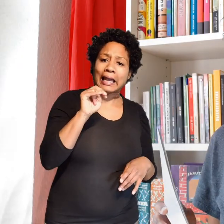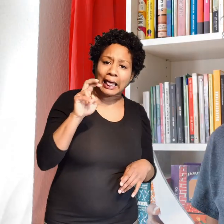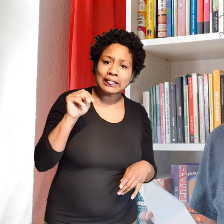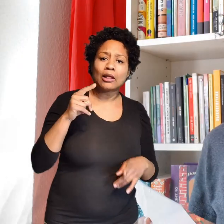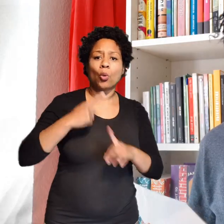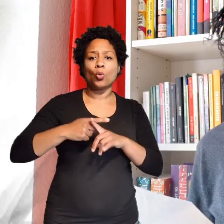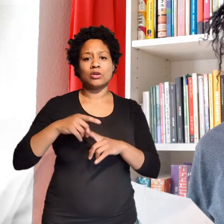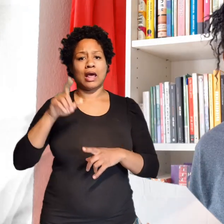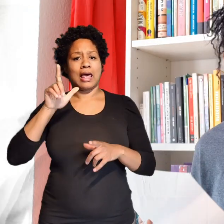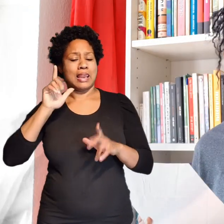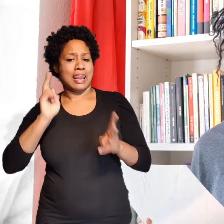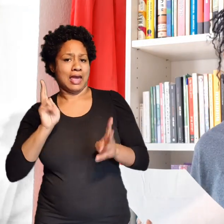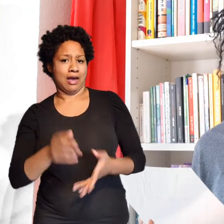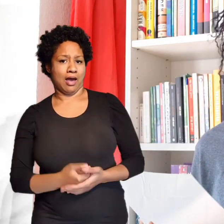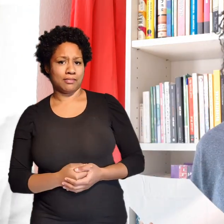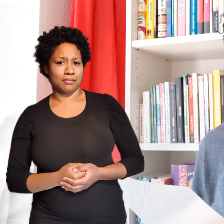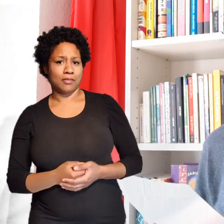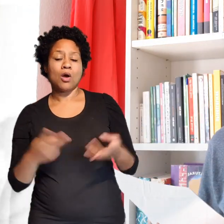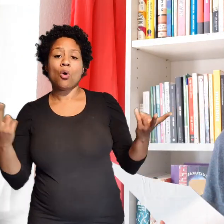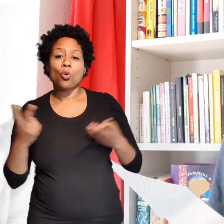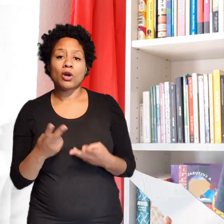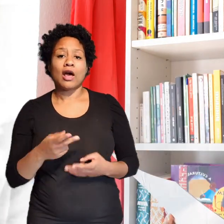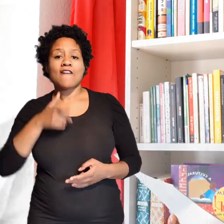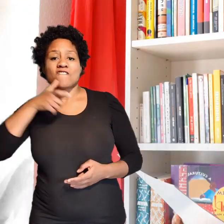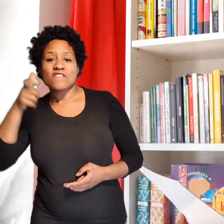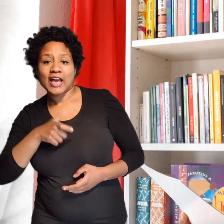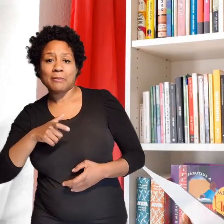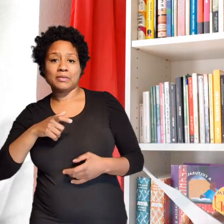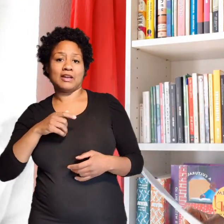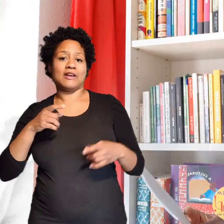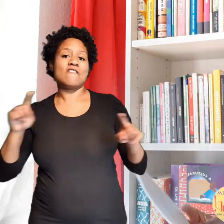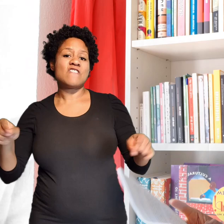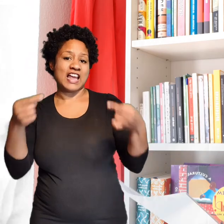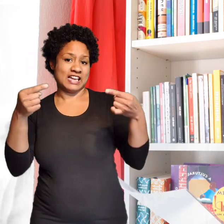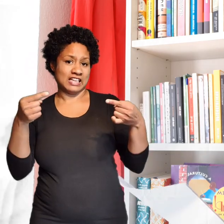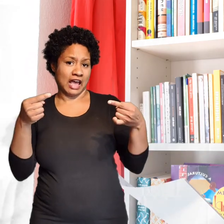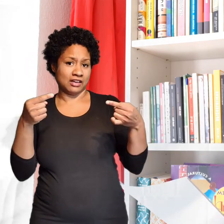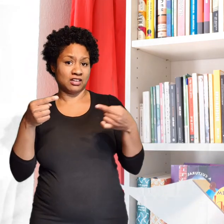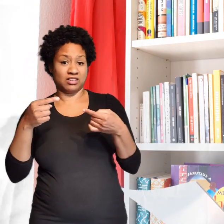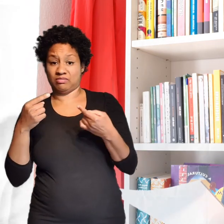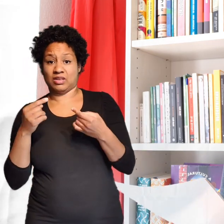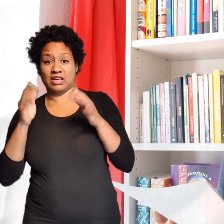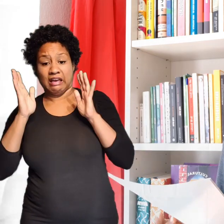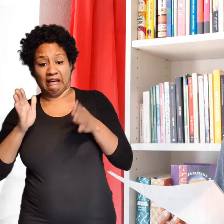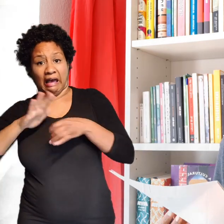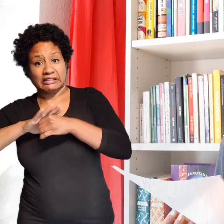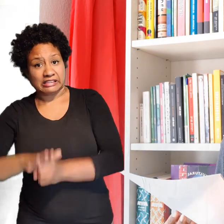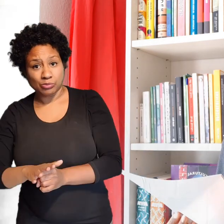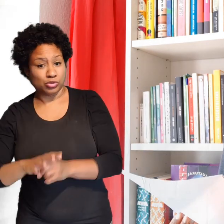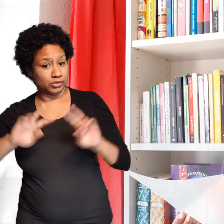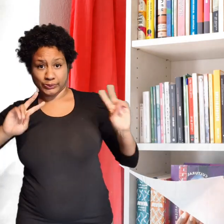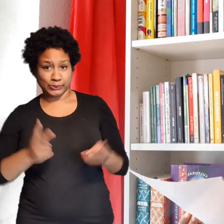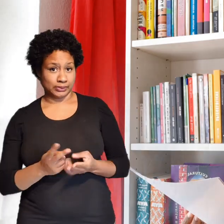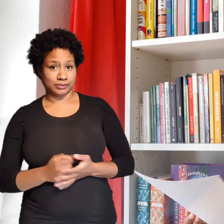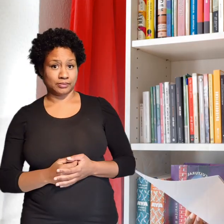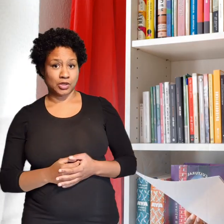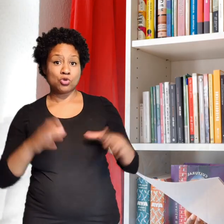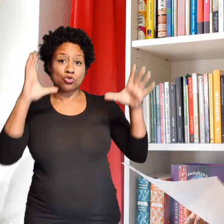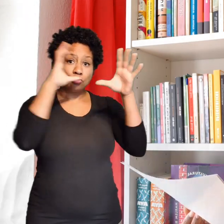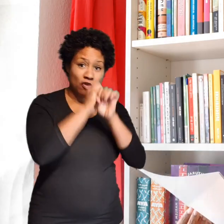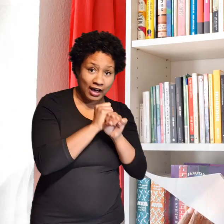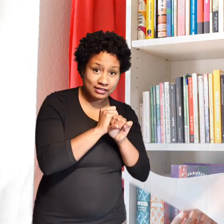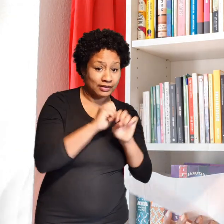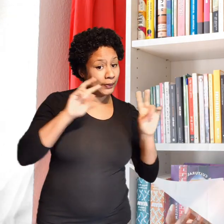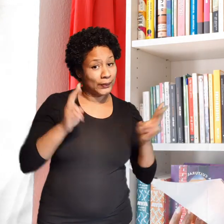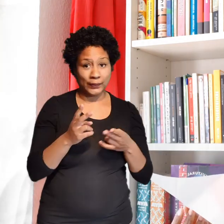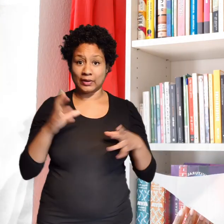Fremdenfeindlichkeit schreibe ich nicht, wenn ich Rassismus meine. Und schwarz ist nicht gleich schwarz.